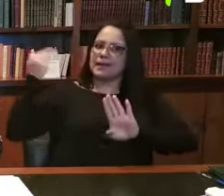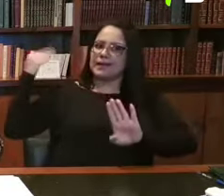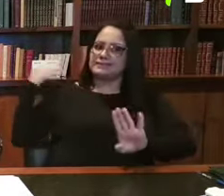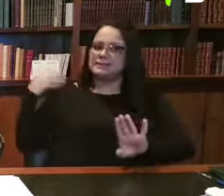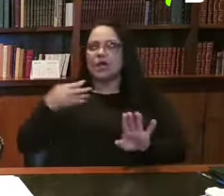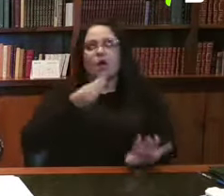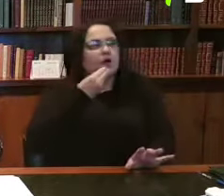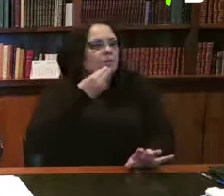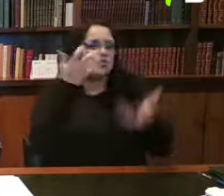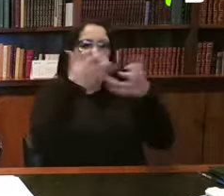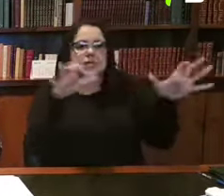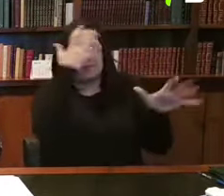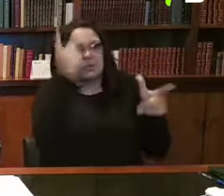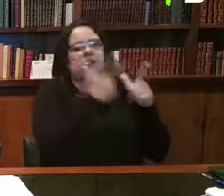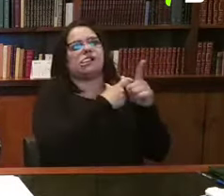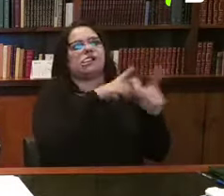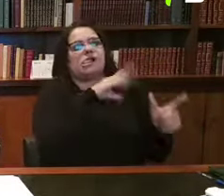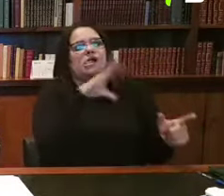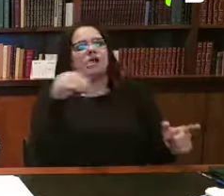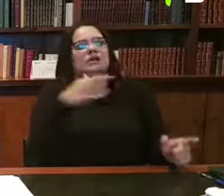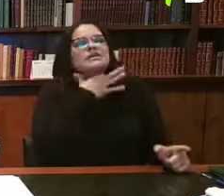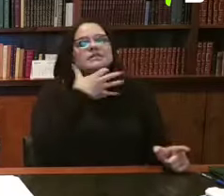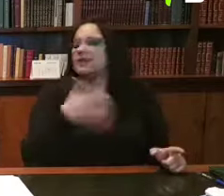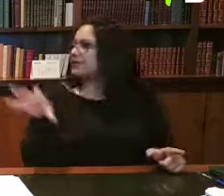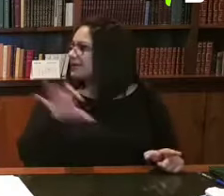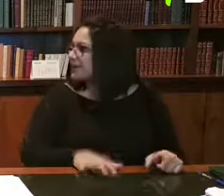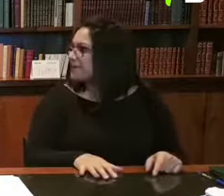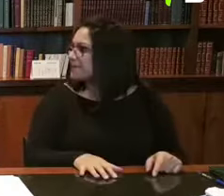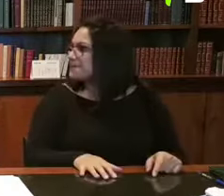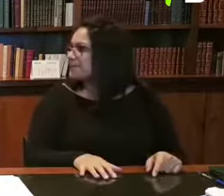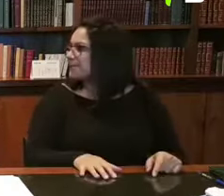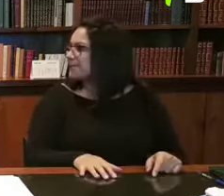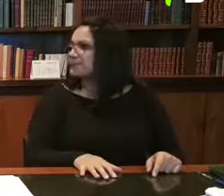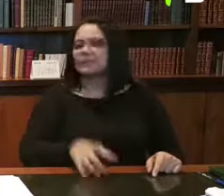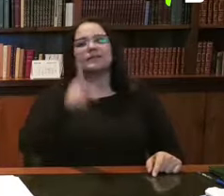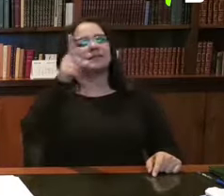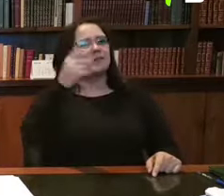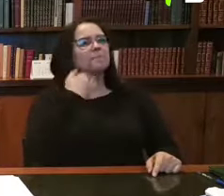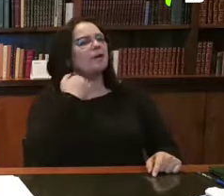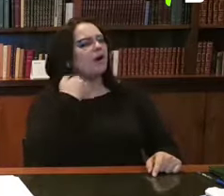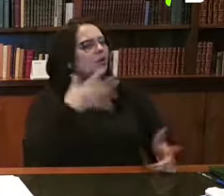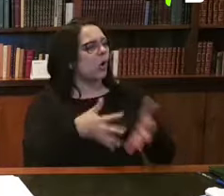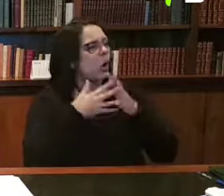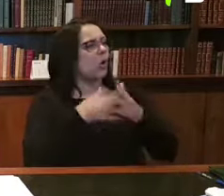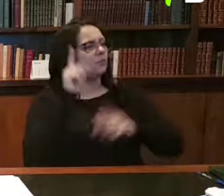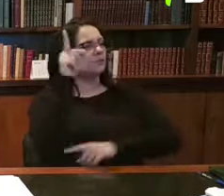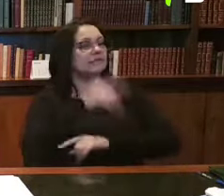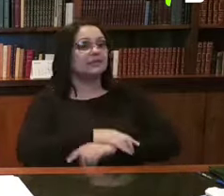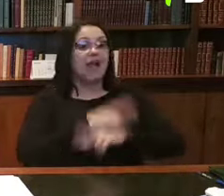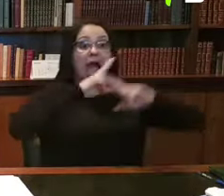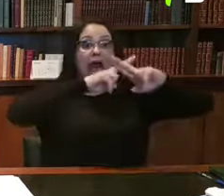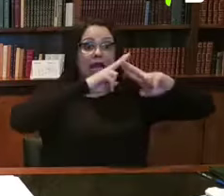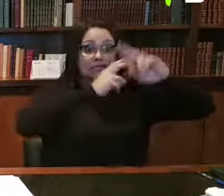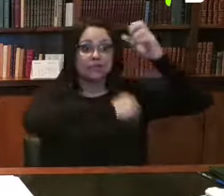loja do vai querer que ninguém sinta onde tava faltando fazer corretamente até porque a caixa inteira é complicar caixa você vai clicar